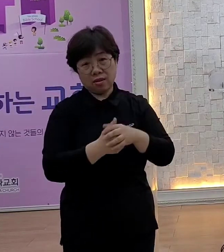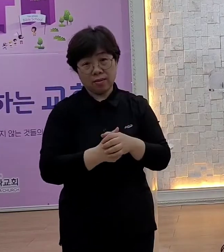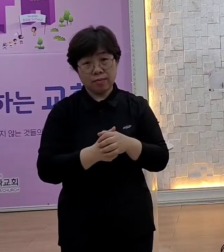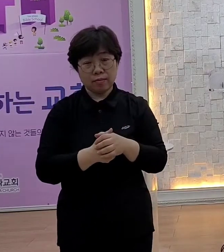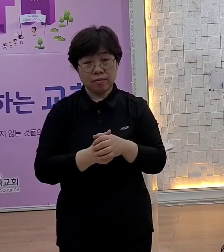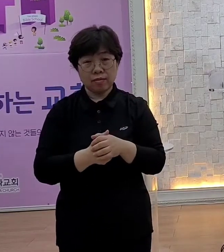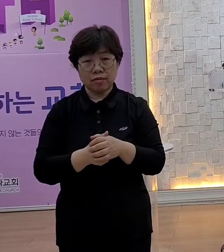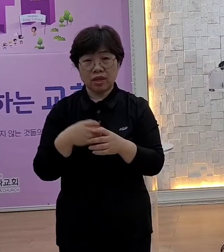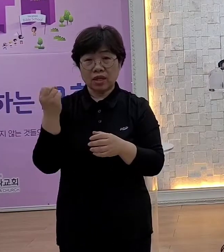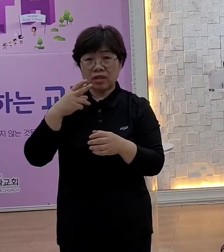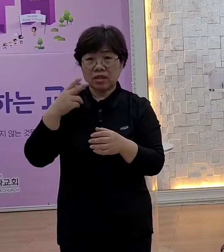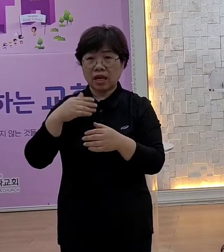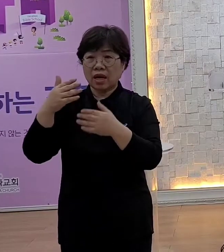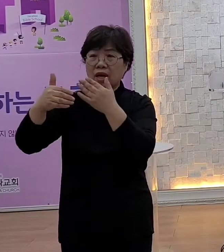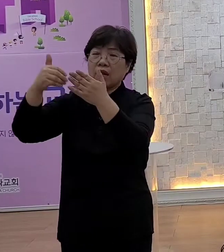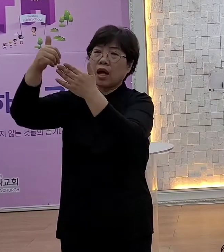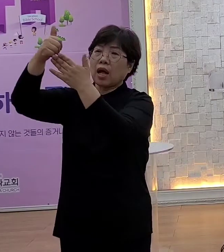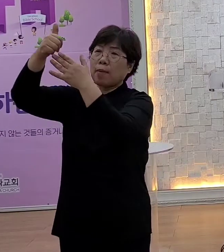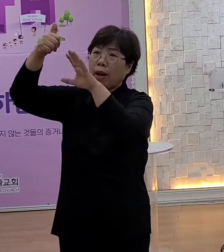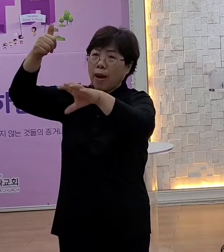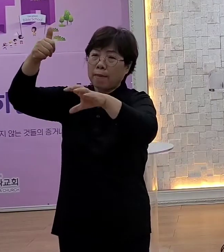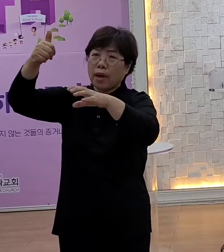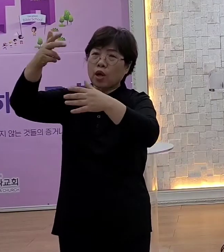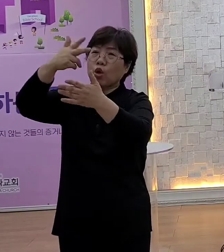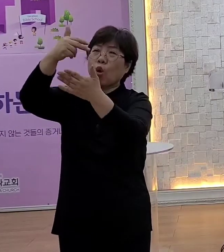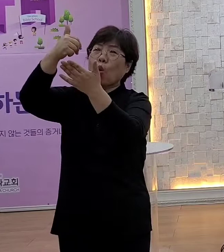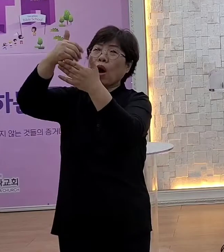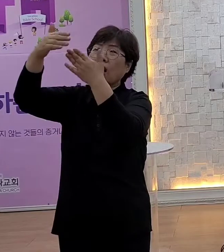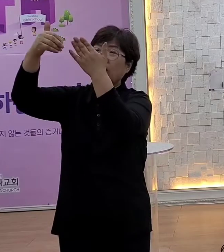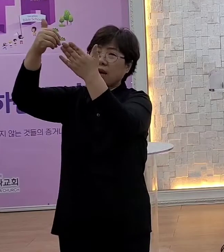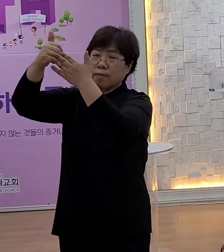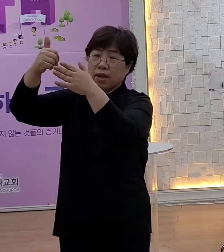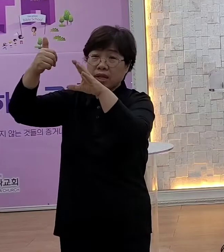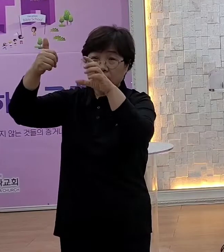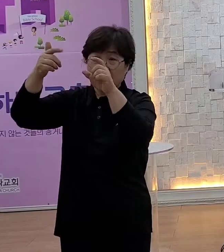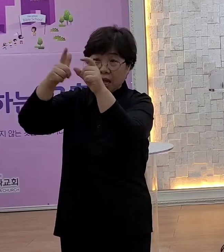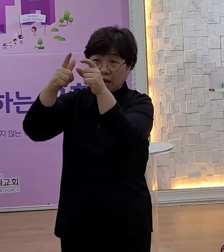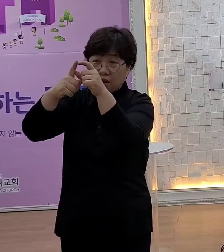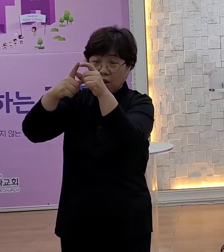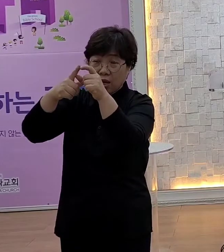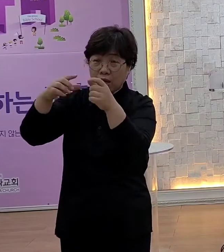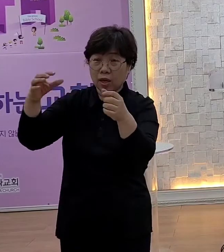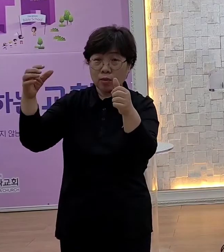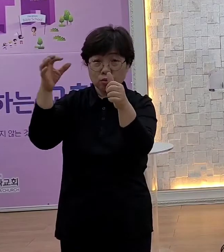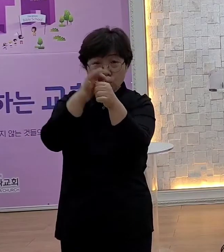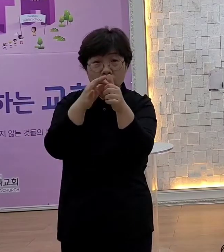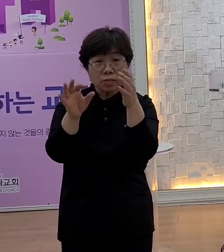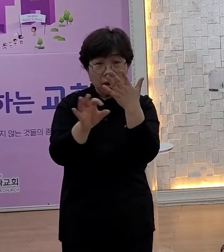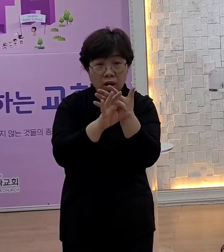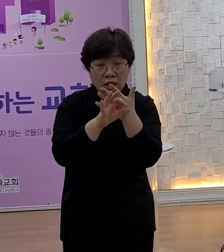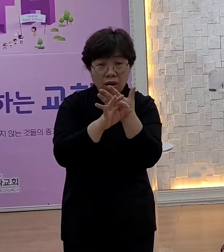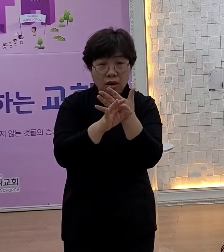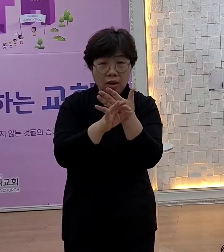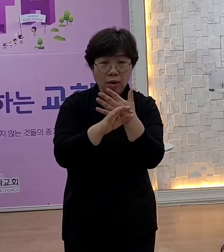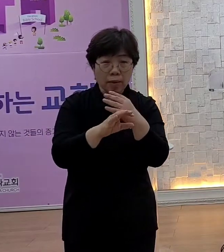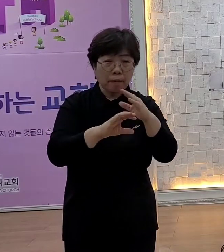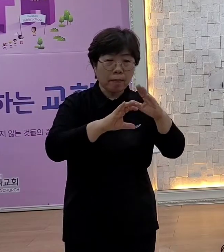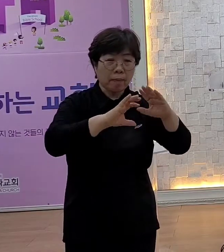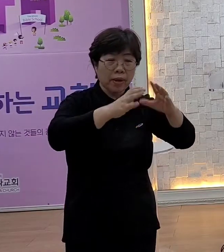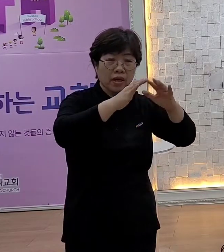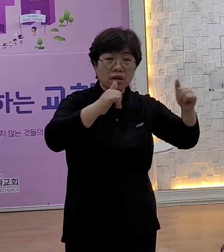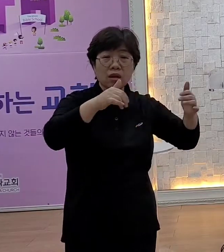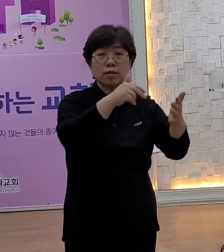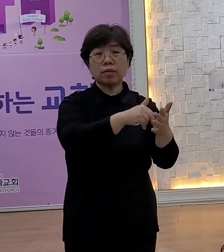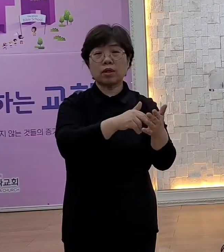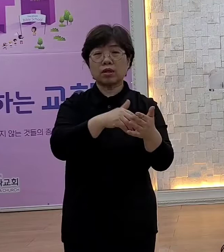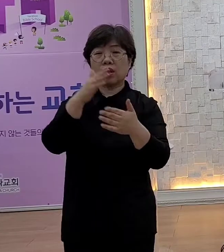다른 단어가 하나님이 아니라는 뜻은 아니지만 이 여호와라는 이 단어가 사용될 때에 그 예를 우리가 볼